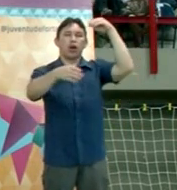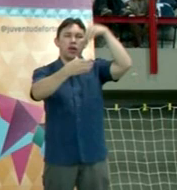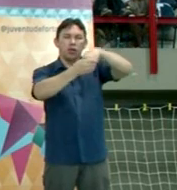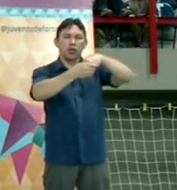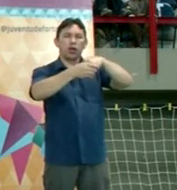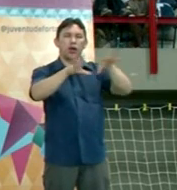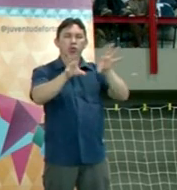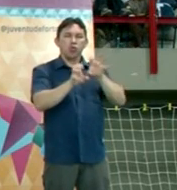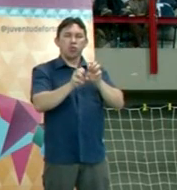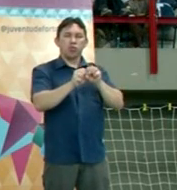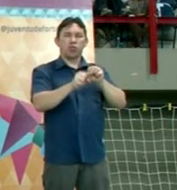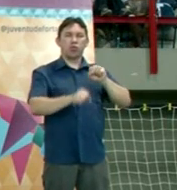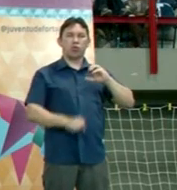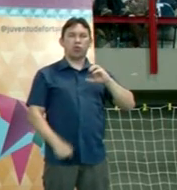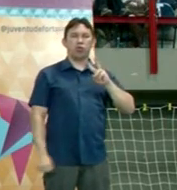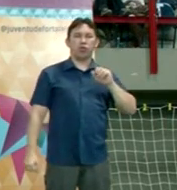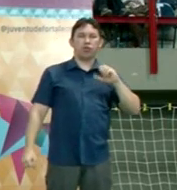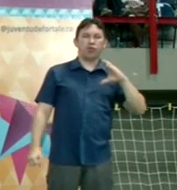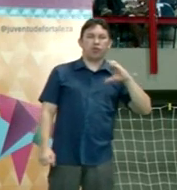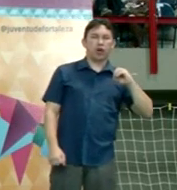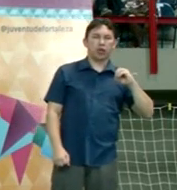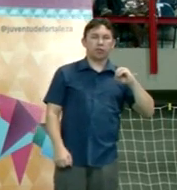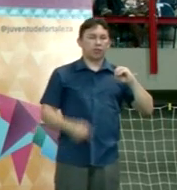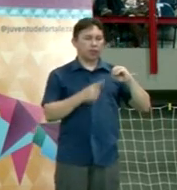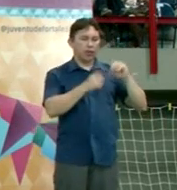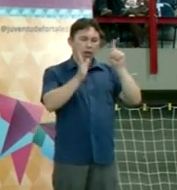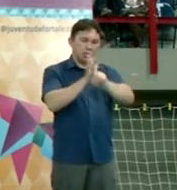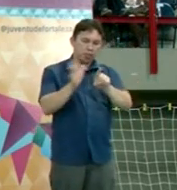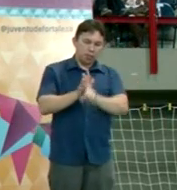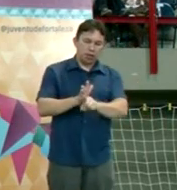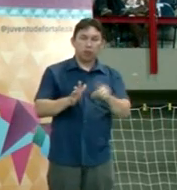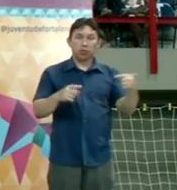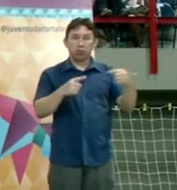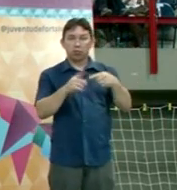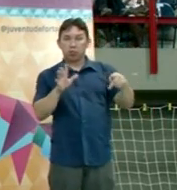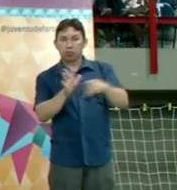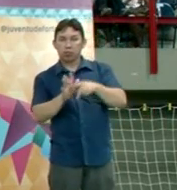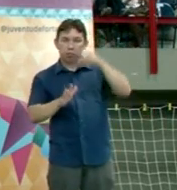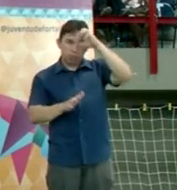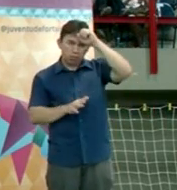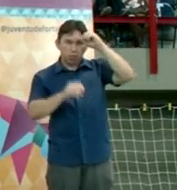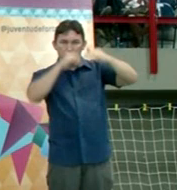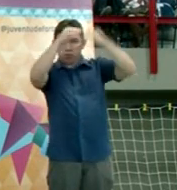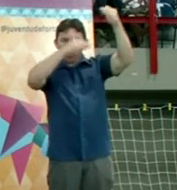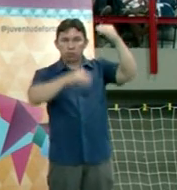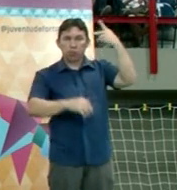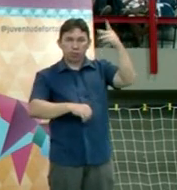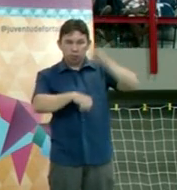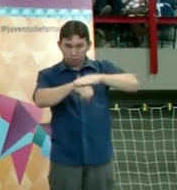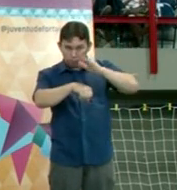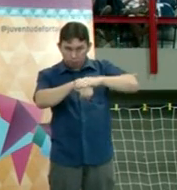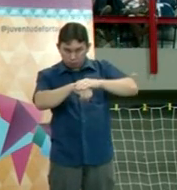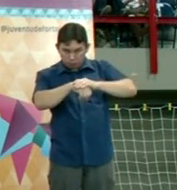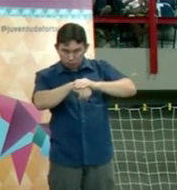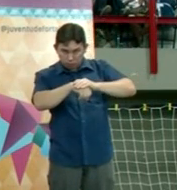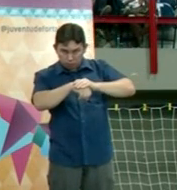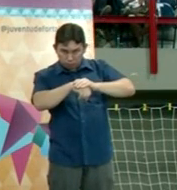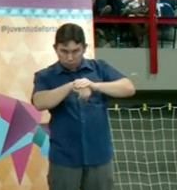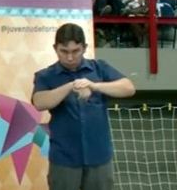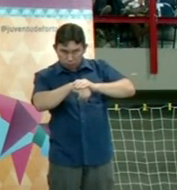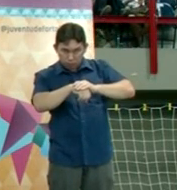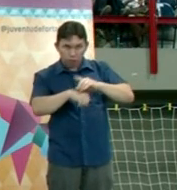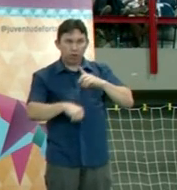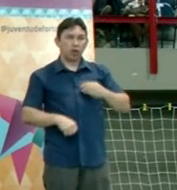até no vácuo. E aí eu queria aproveitar as questões, pessoal, como oportunidade de aprendizado. Você tem que tomar muito